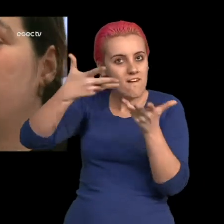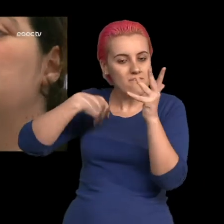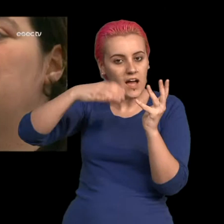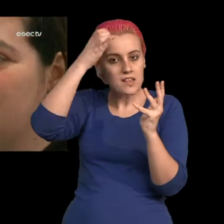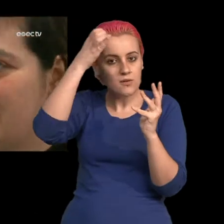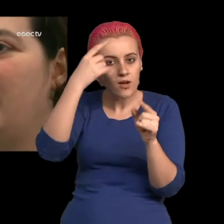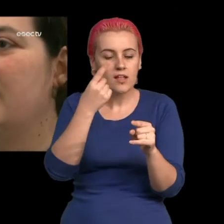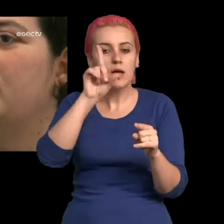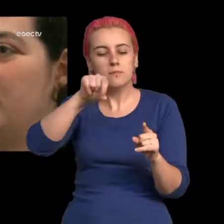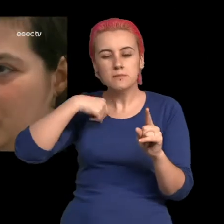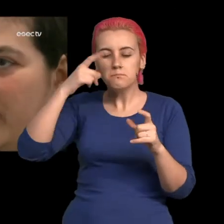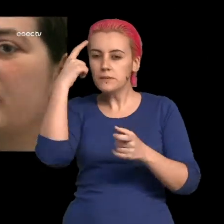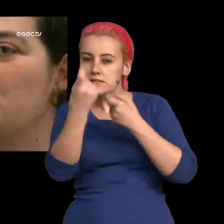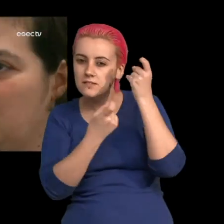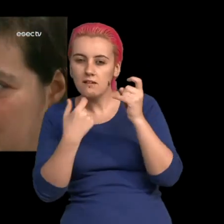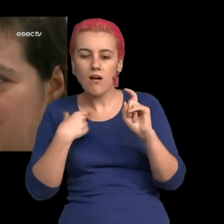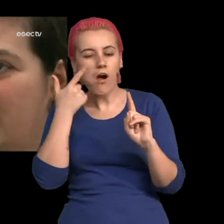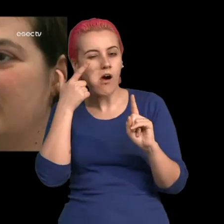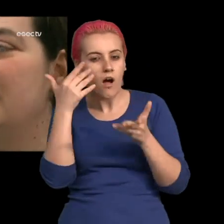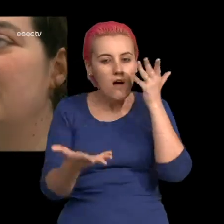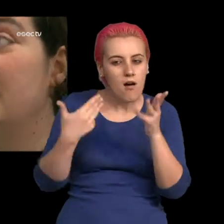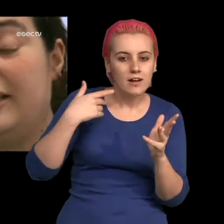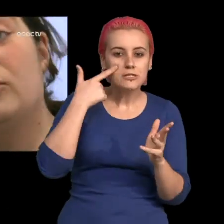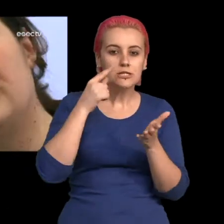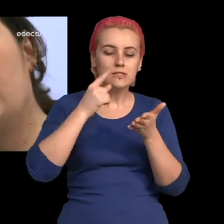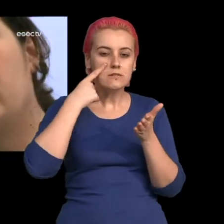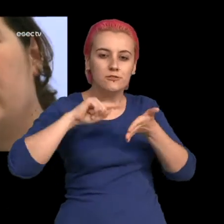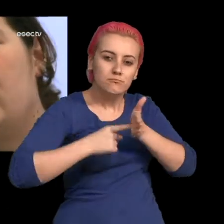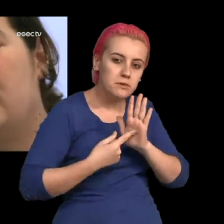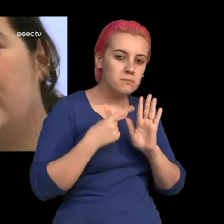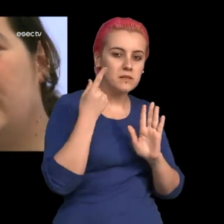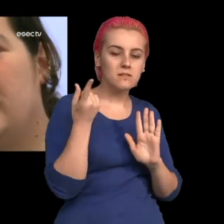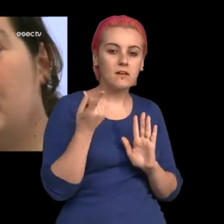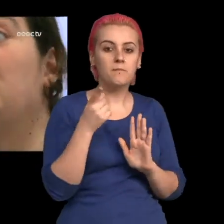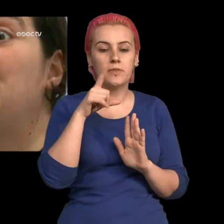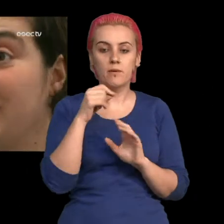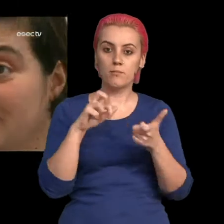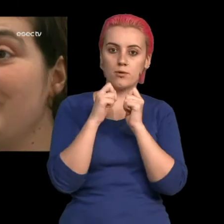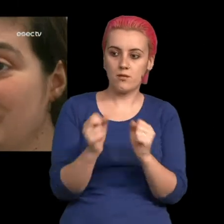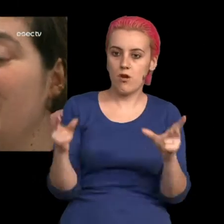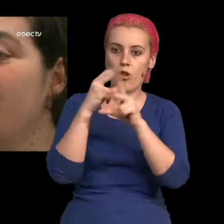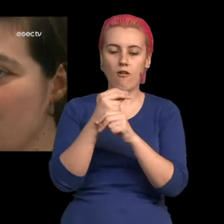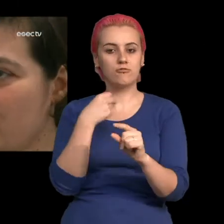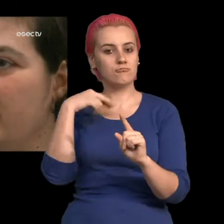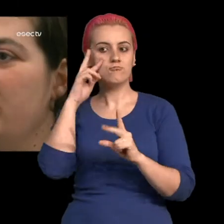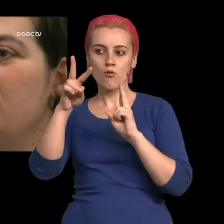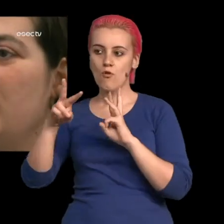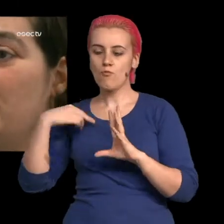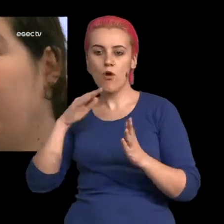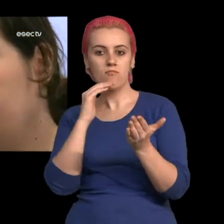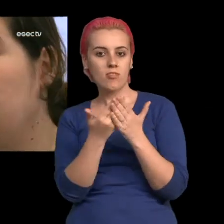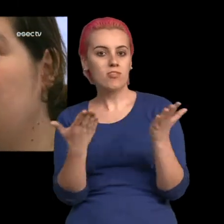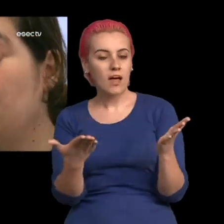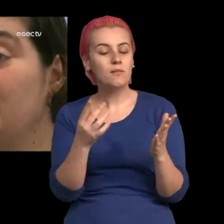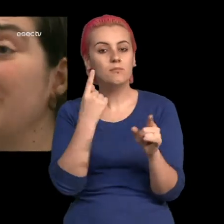preciso efetivamente de pensar, de equacionar, de experimentar e de encontrar novas problemáticas, não é? Novas questões,